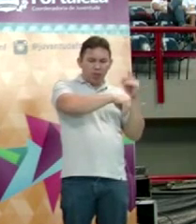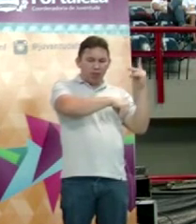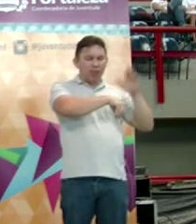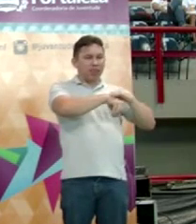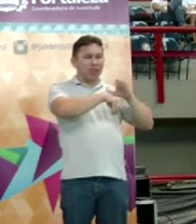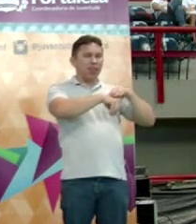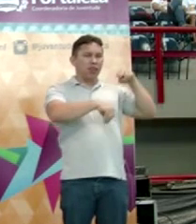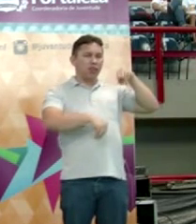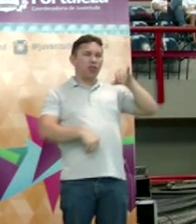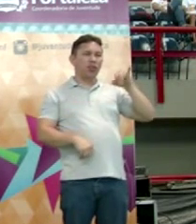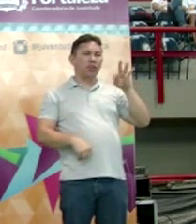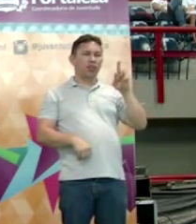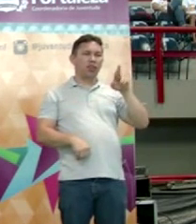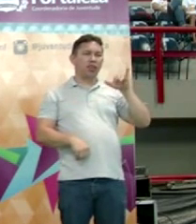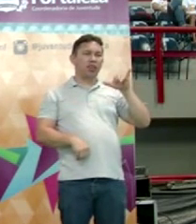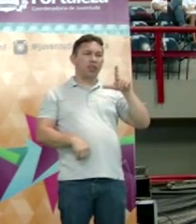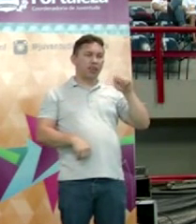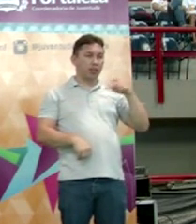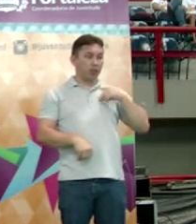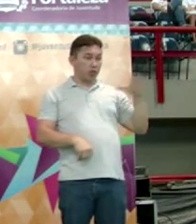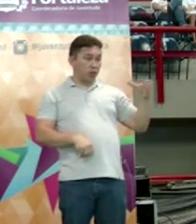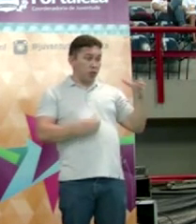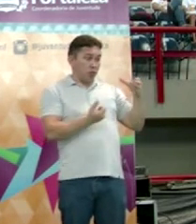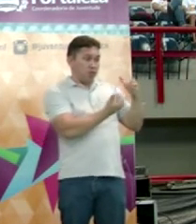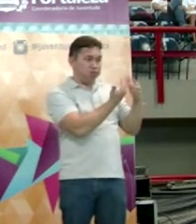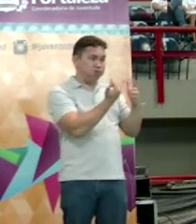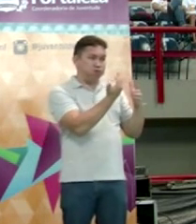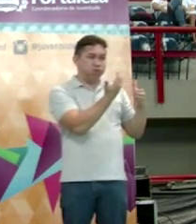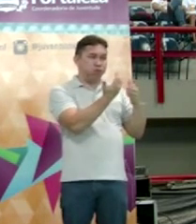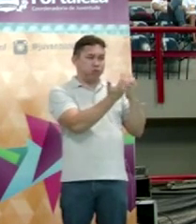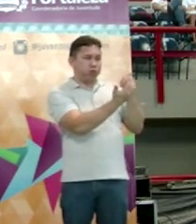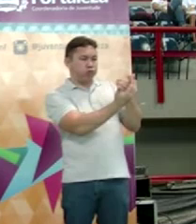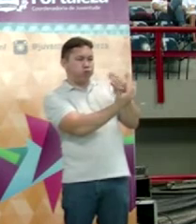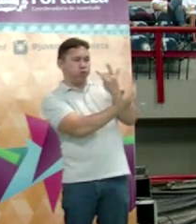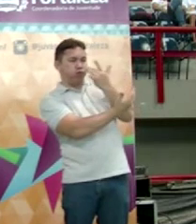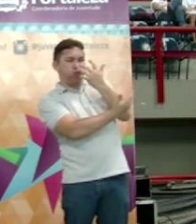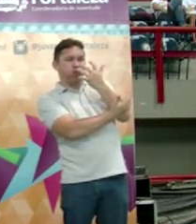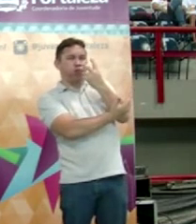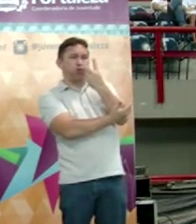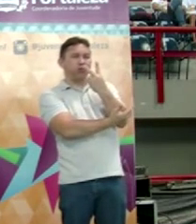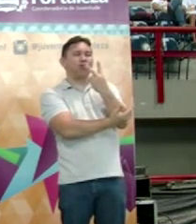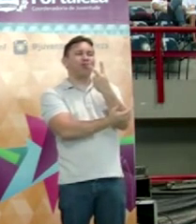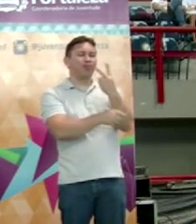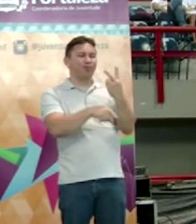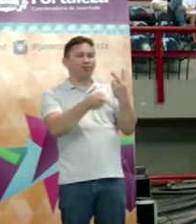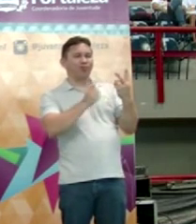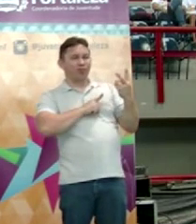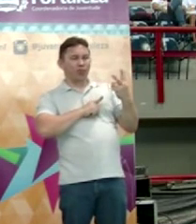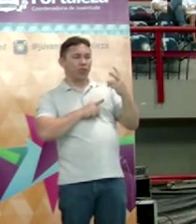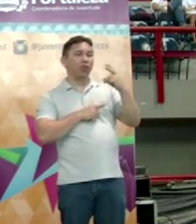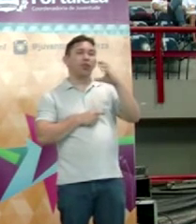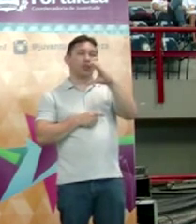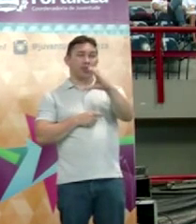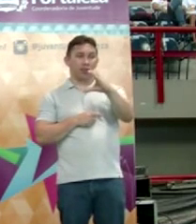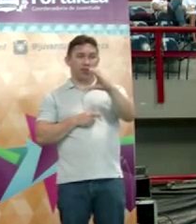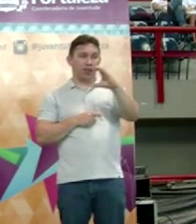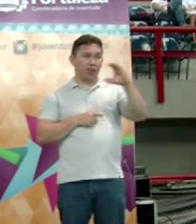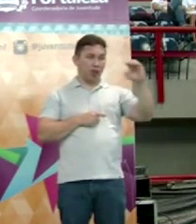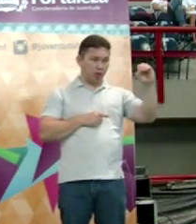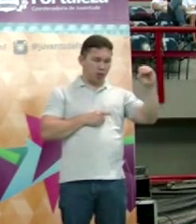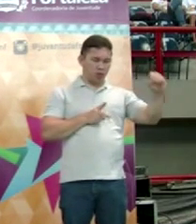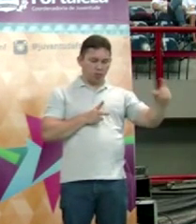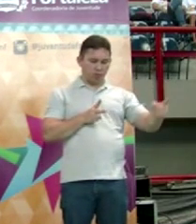aí. Na hora que a espuma começou a pegar fogo, ela liberou 2 gases tóxicos. Liberou CO, que é o